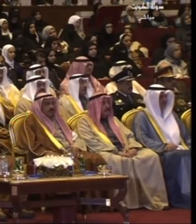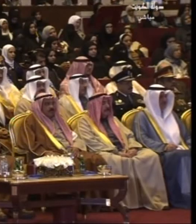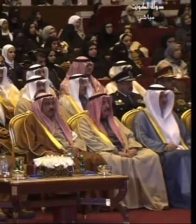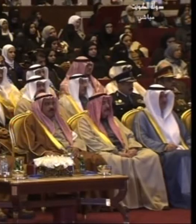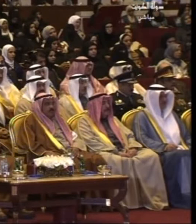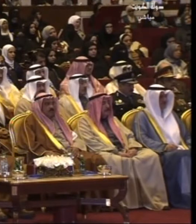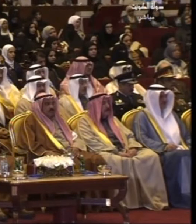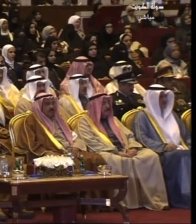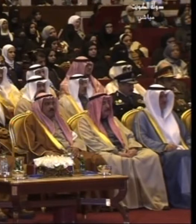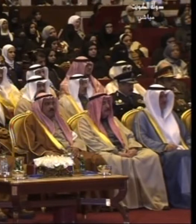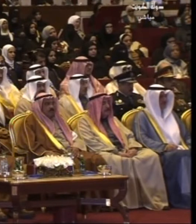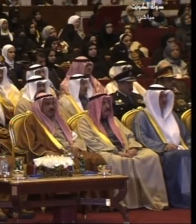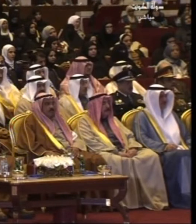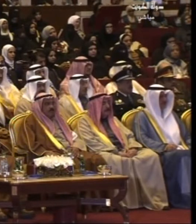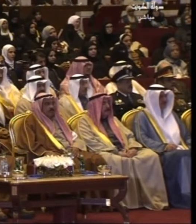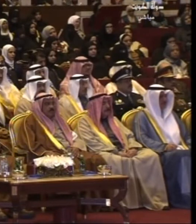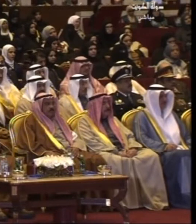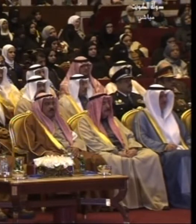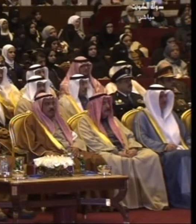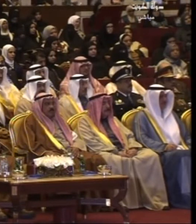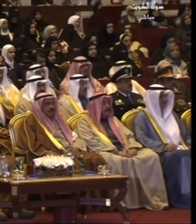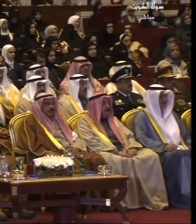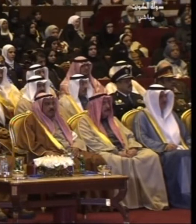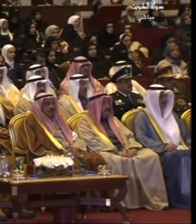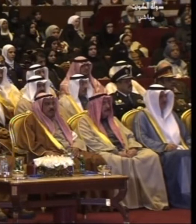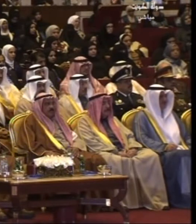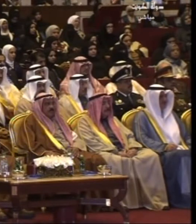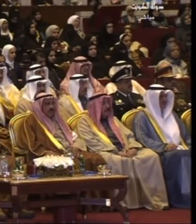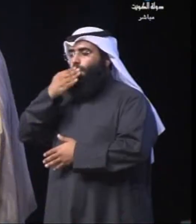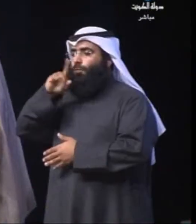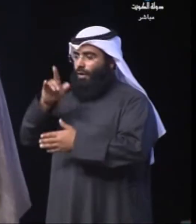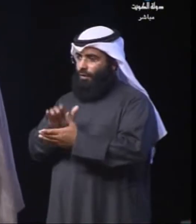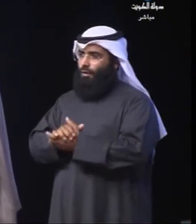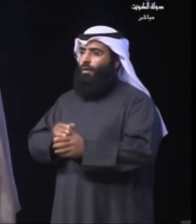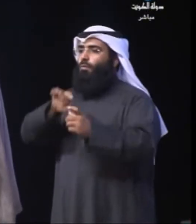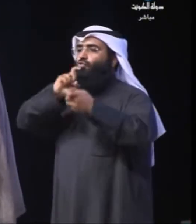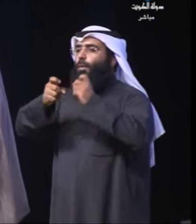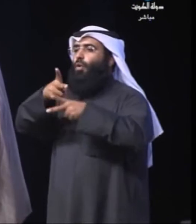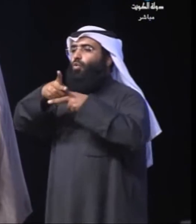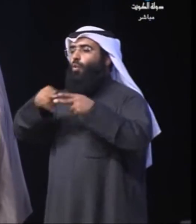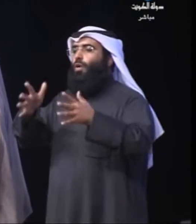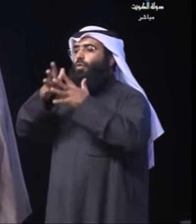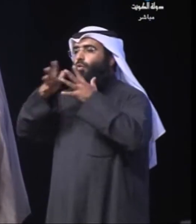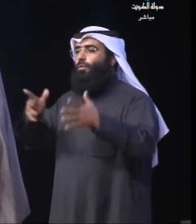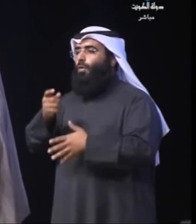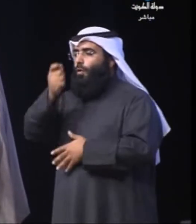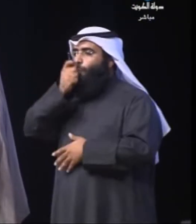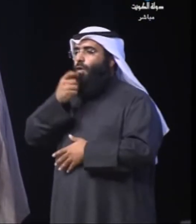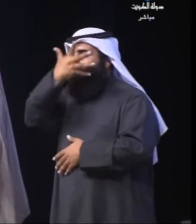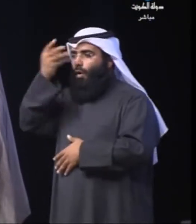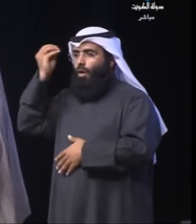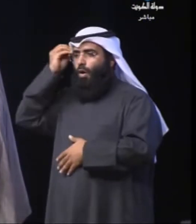اليوم بتتويج كوكبة جديدة من حفظ كتاب الله عز وجل في مسابقة الكويت الكبرى لحفظ القرآن الكريم